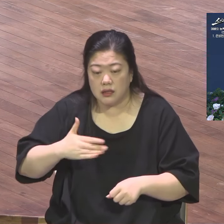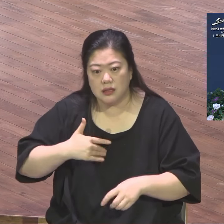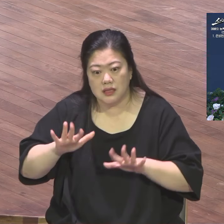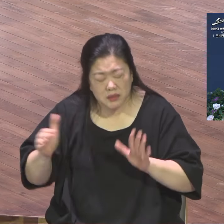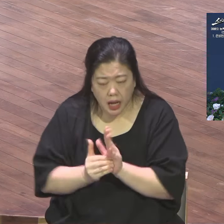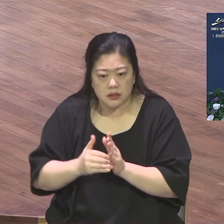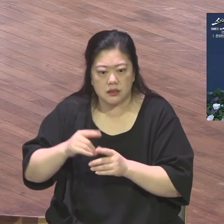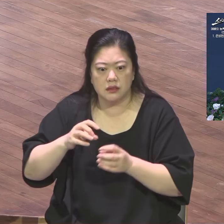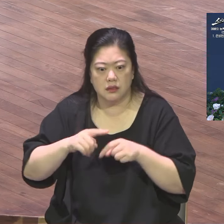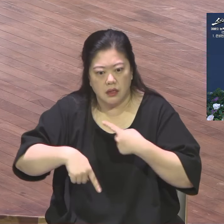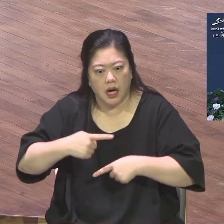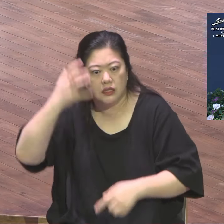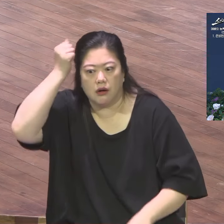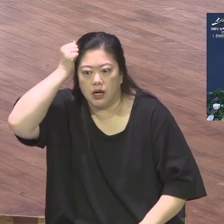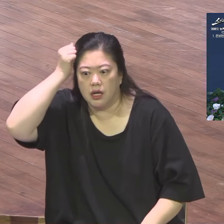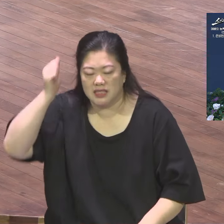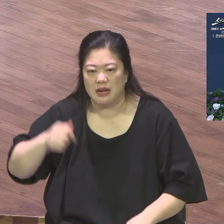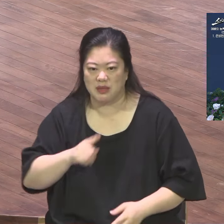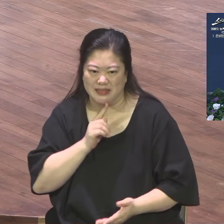없어.